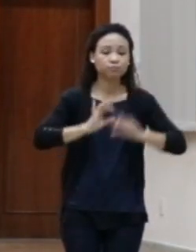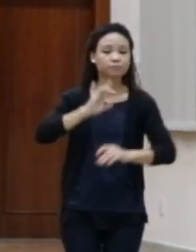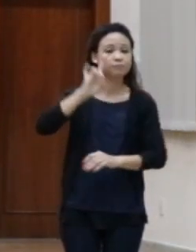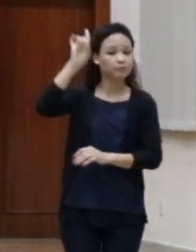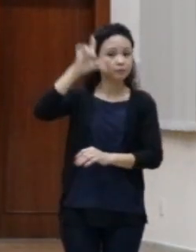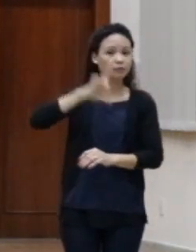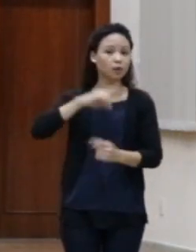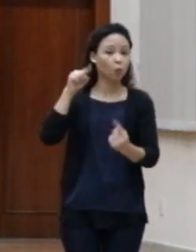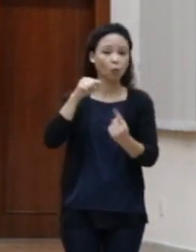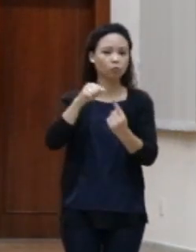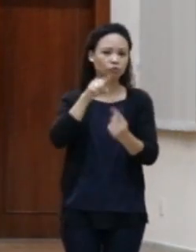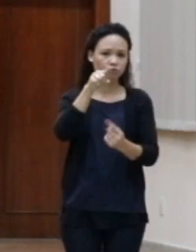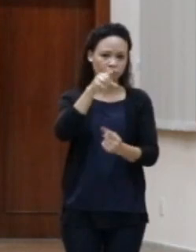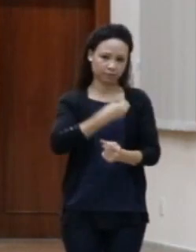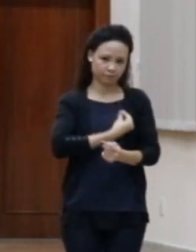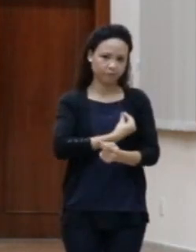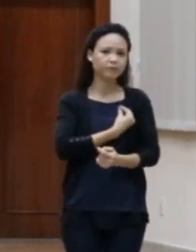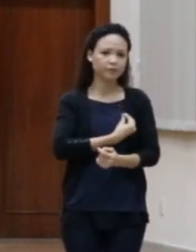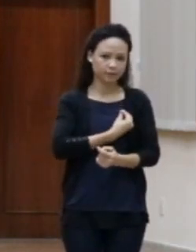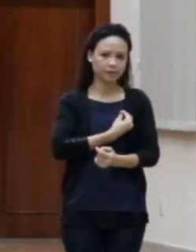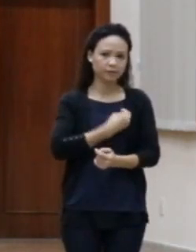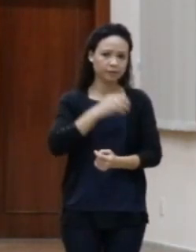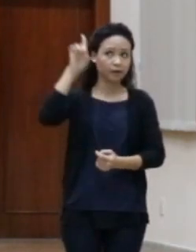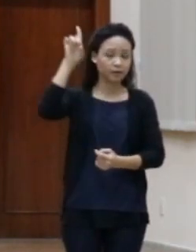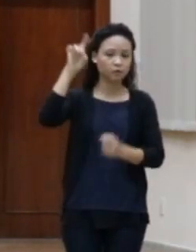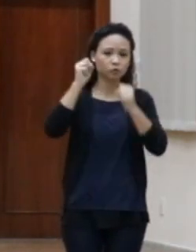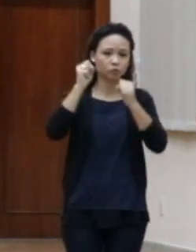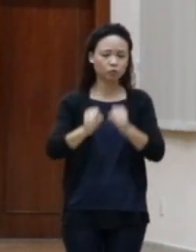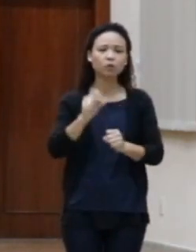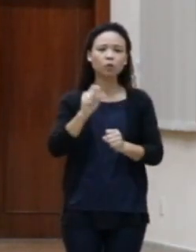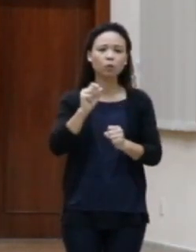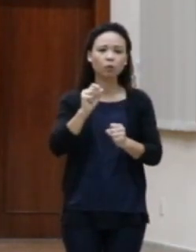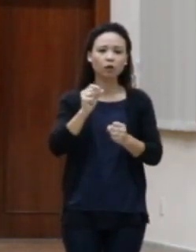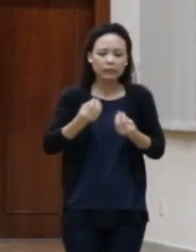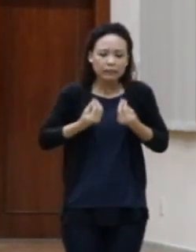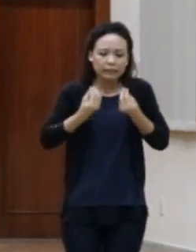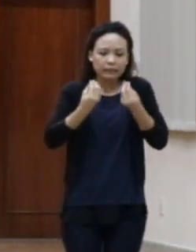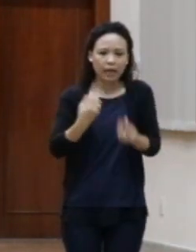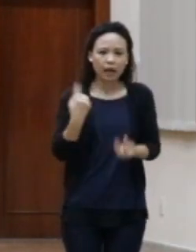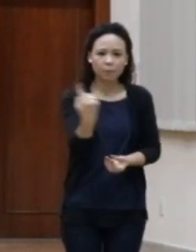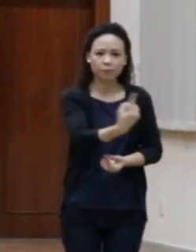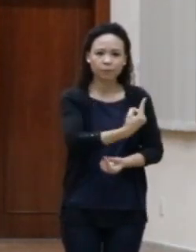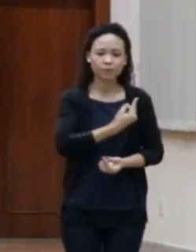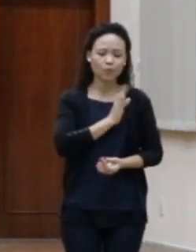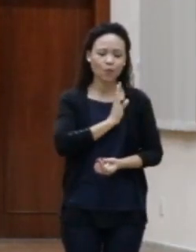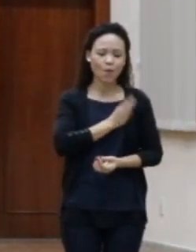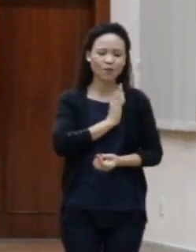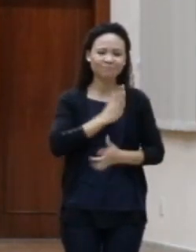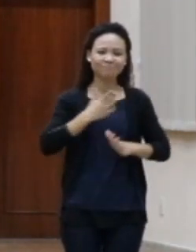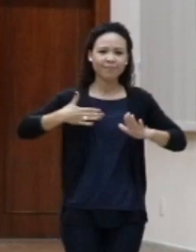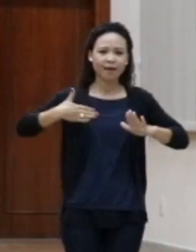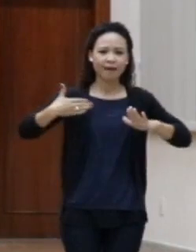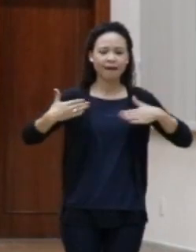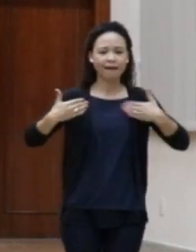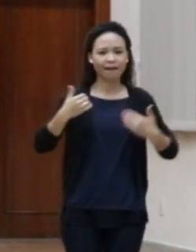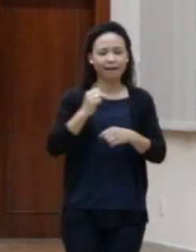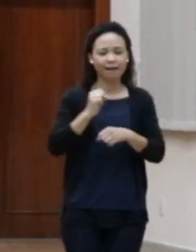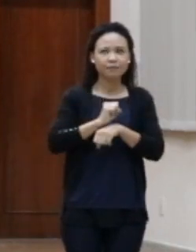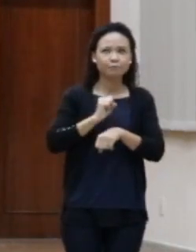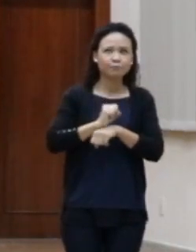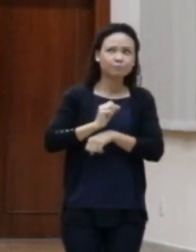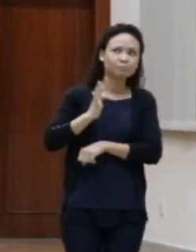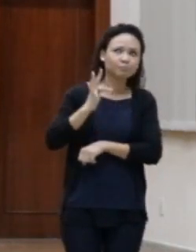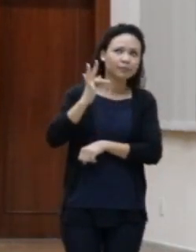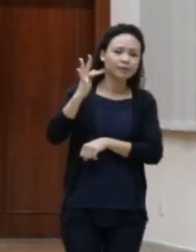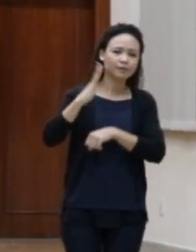vivido, que Deus possa encher o nosso coração de alegria, de esperança, de consolo, da certeza